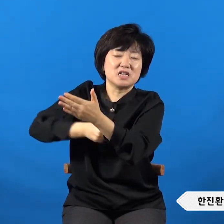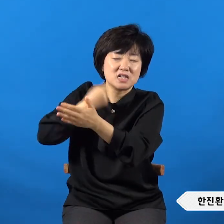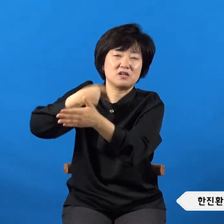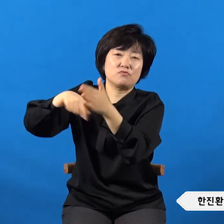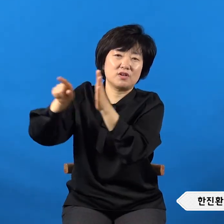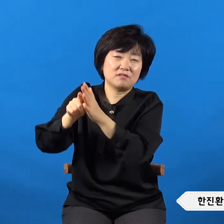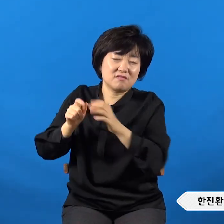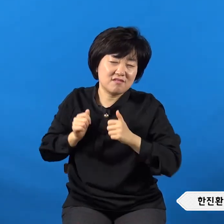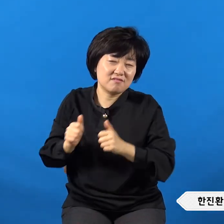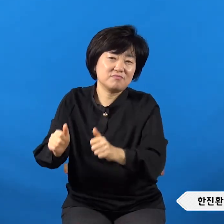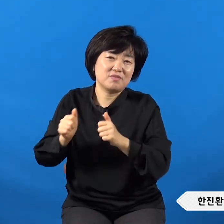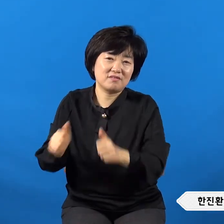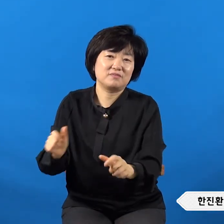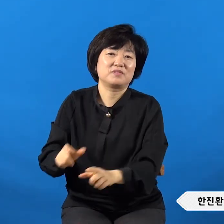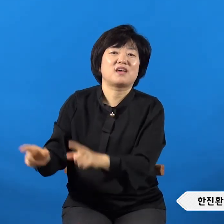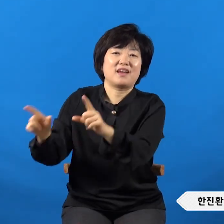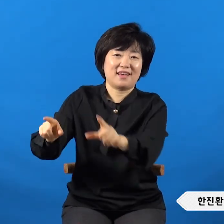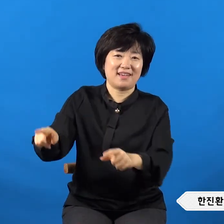열심히 달렸던 것입니다.